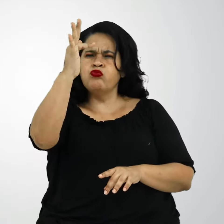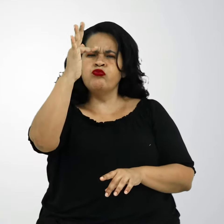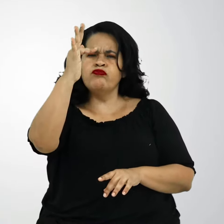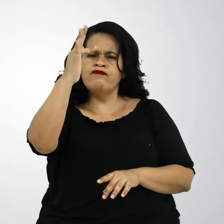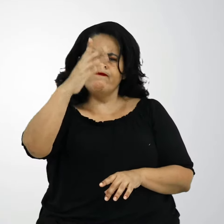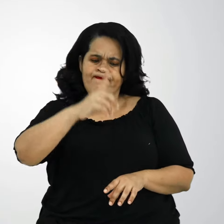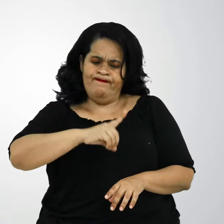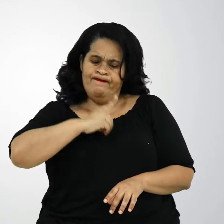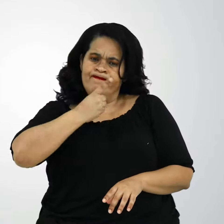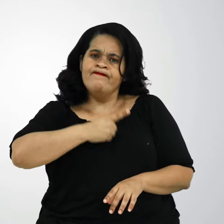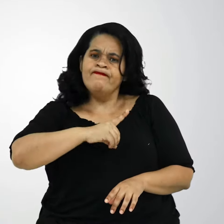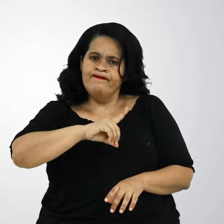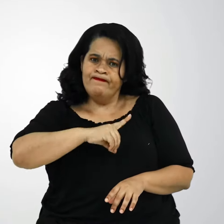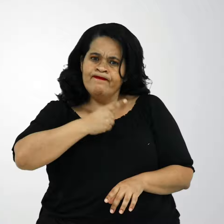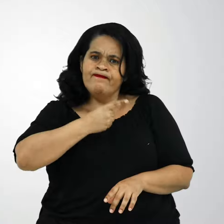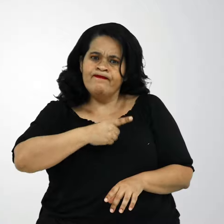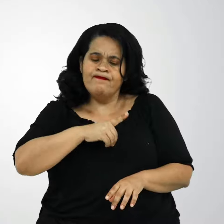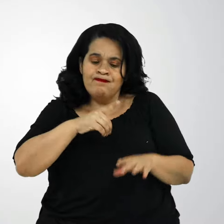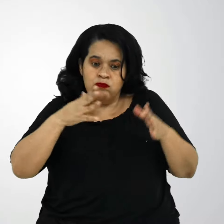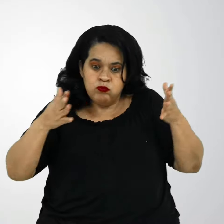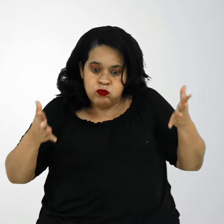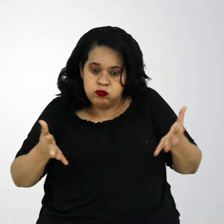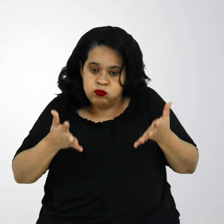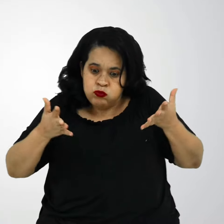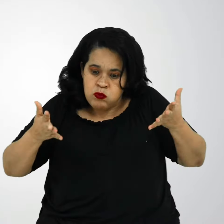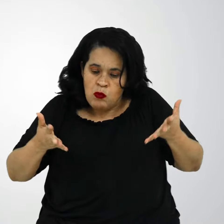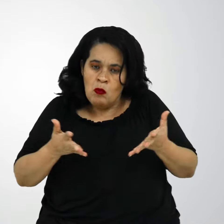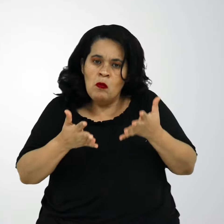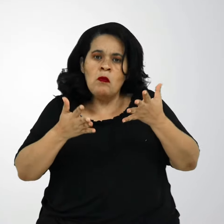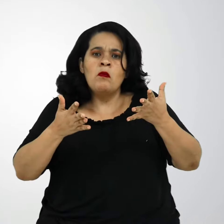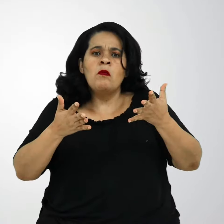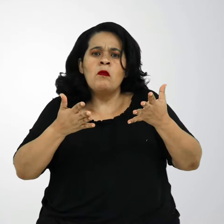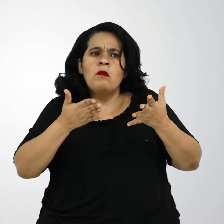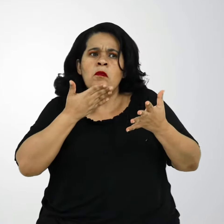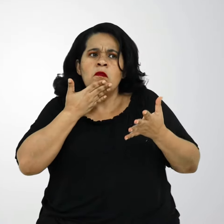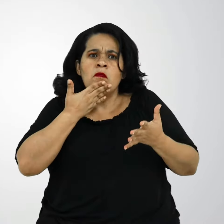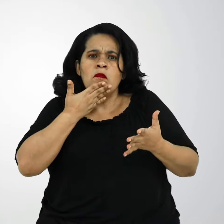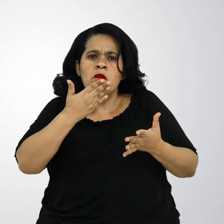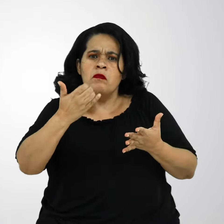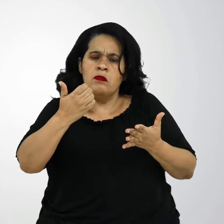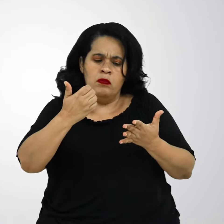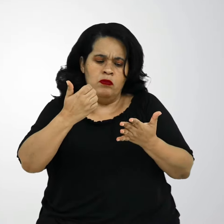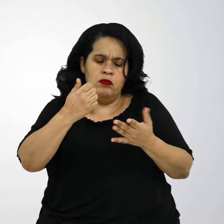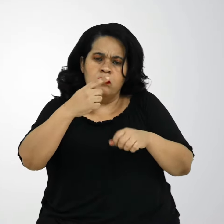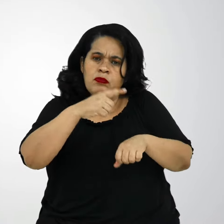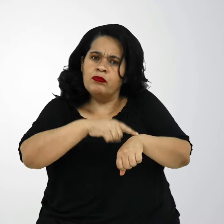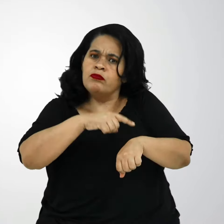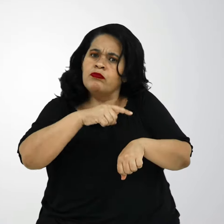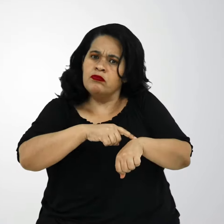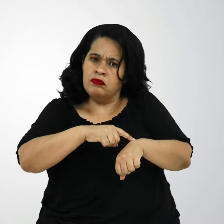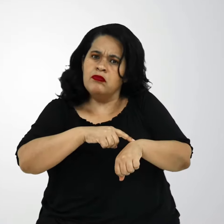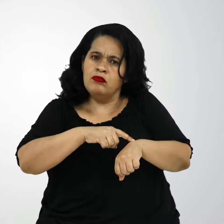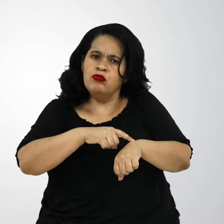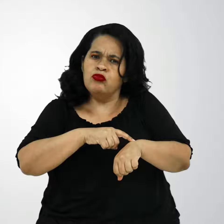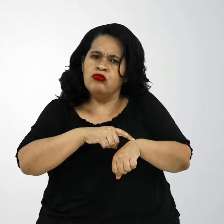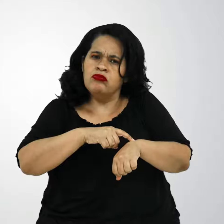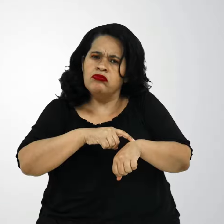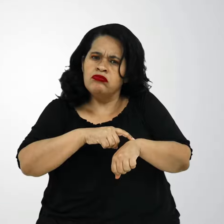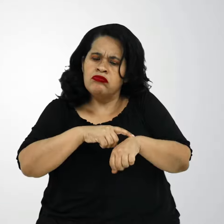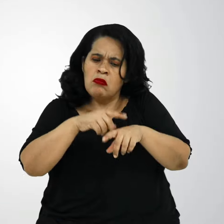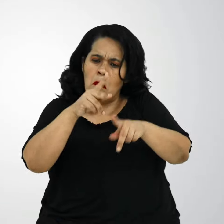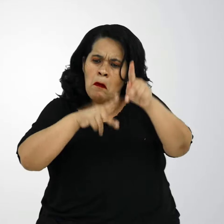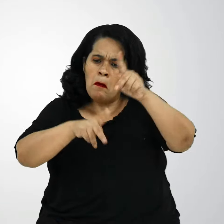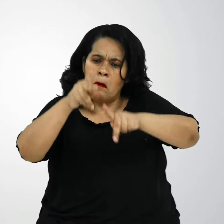com muito mais ênfase a um recorte no tempo, num tempo específico da história do povo